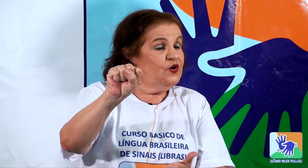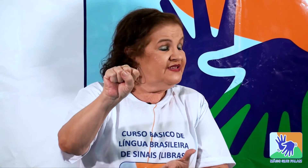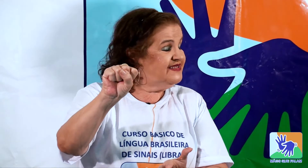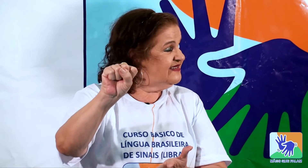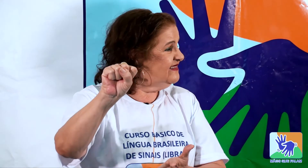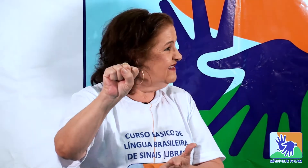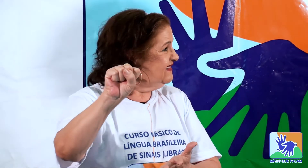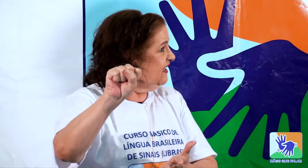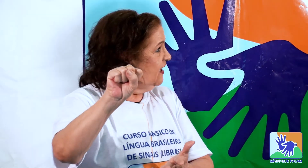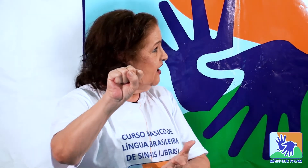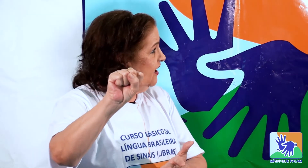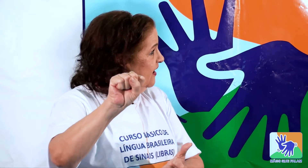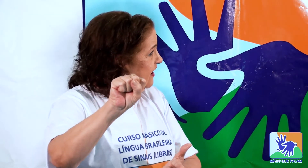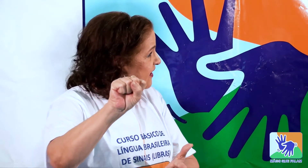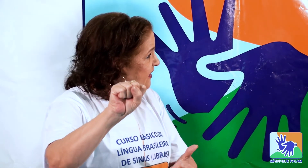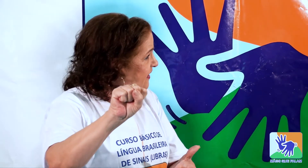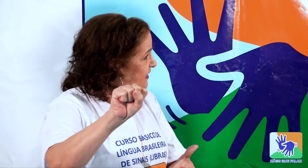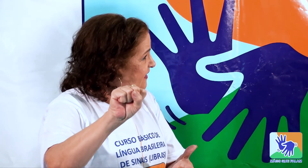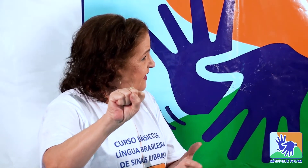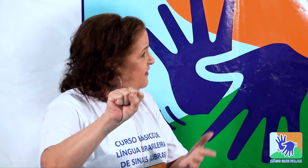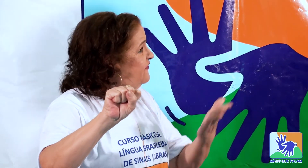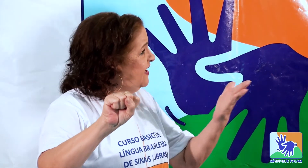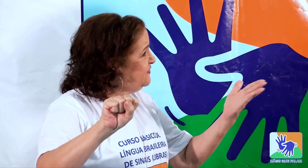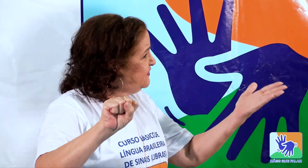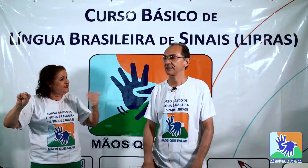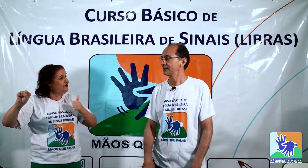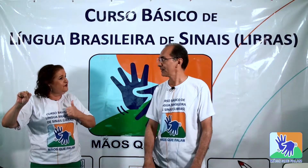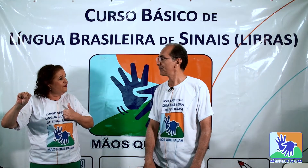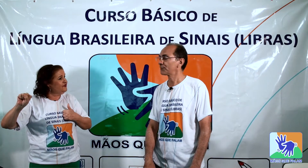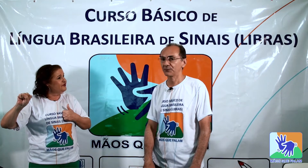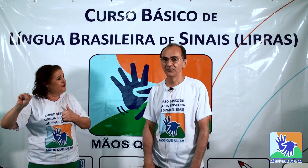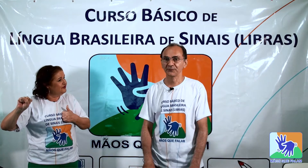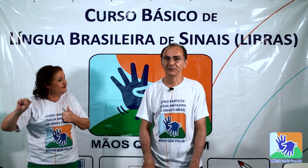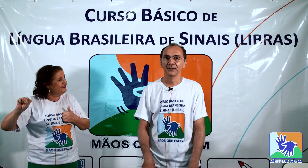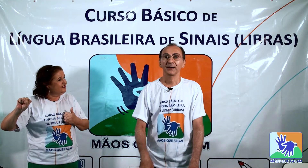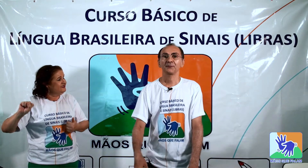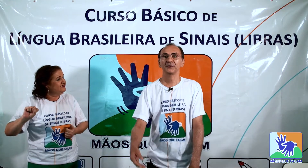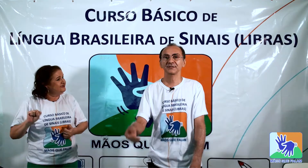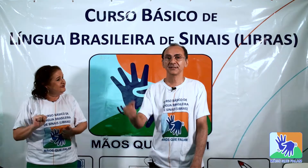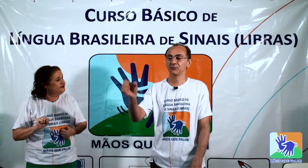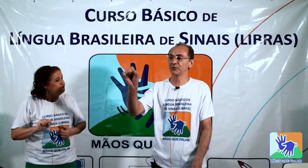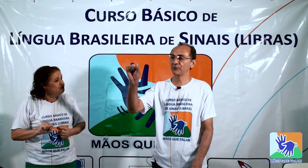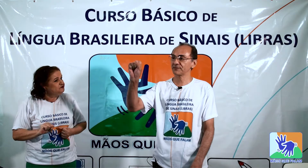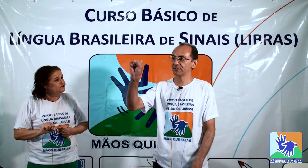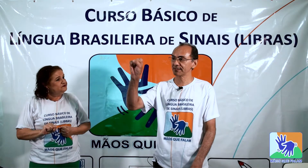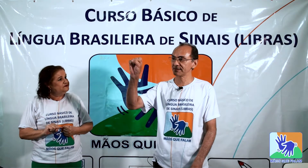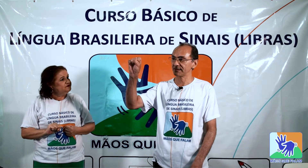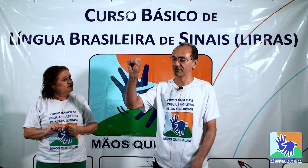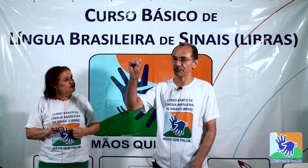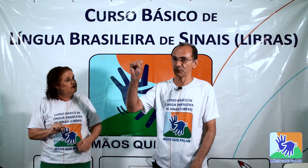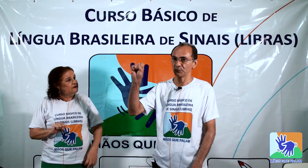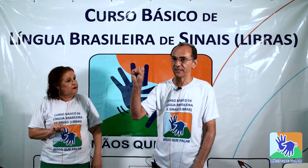Libras. Ah, professora. Então, E faça o seu, professor. Pois então o meu vai ser assim. Meu é